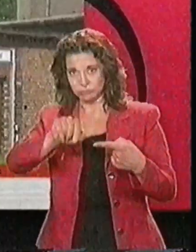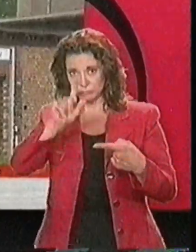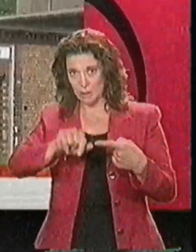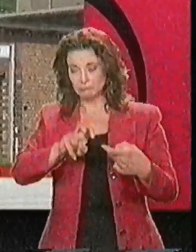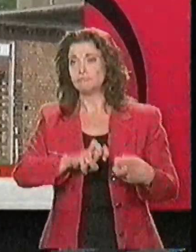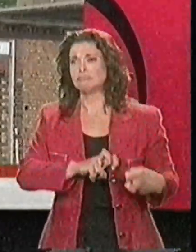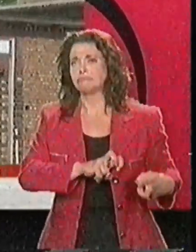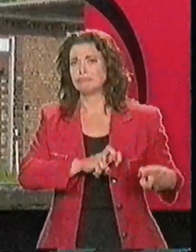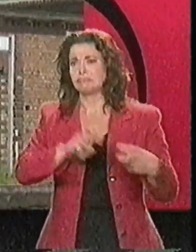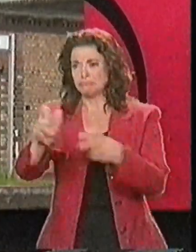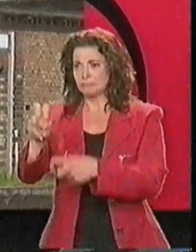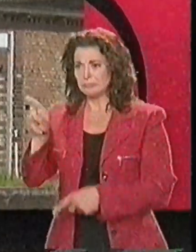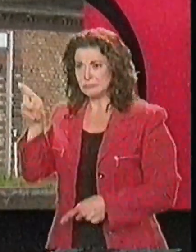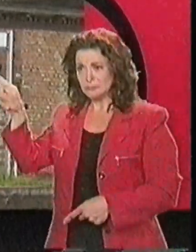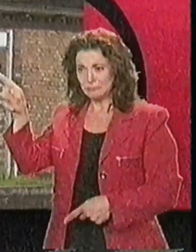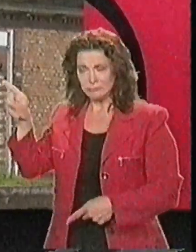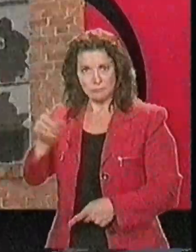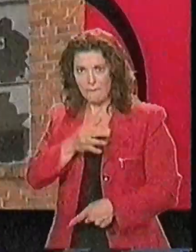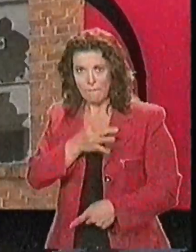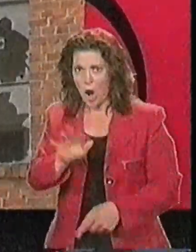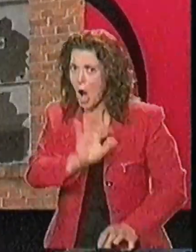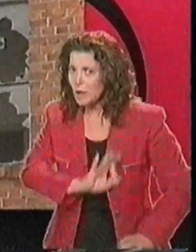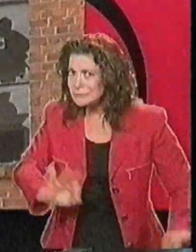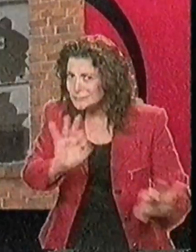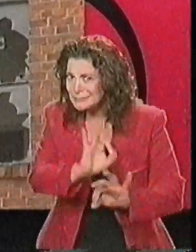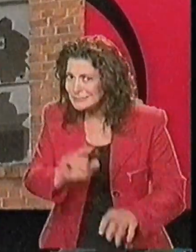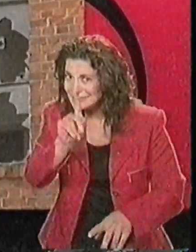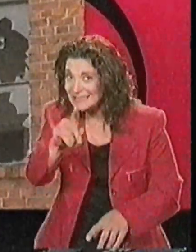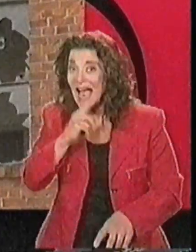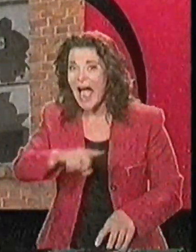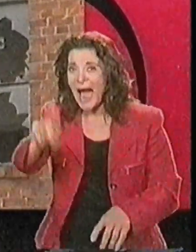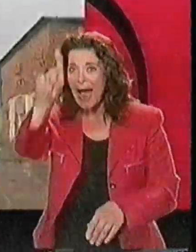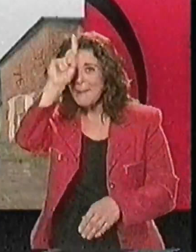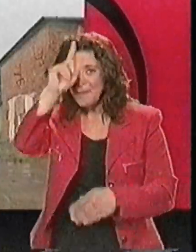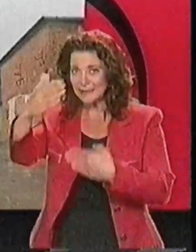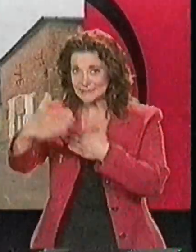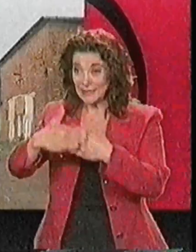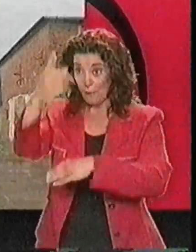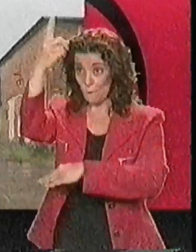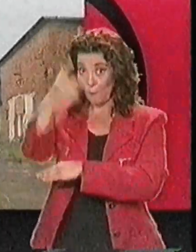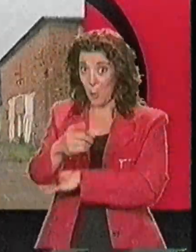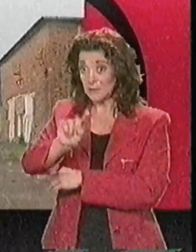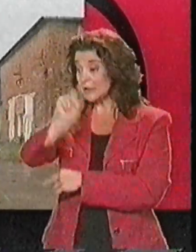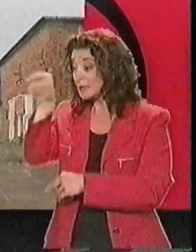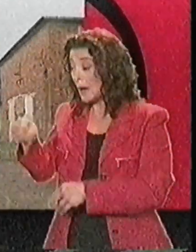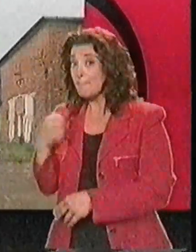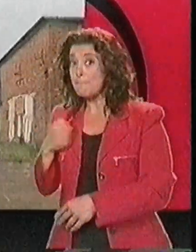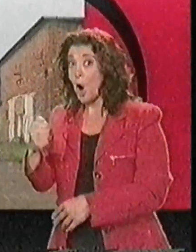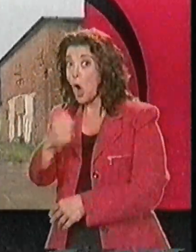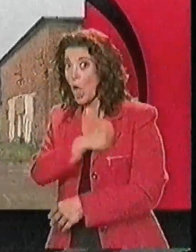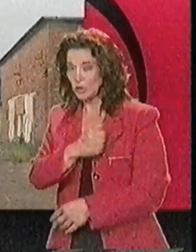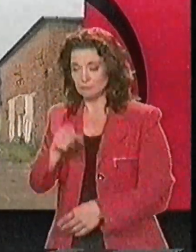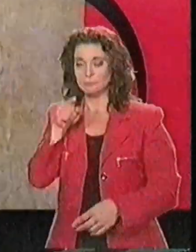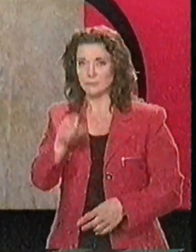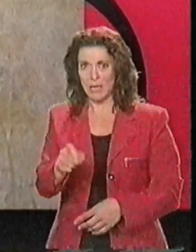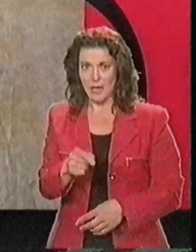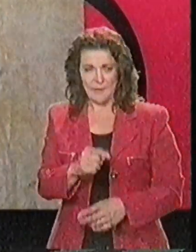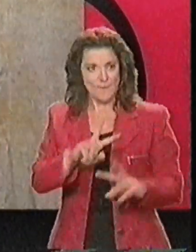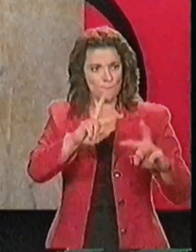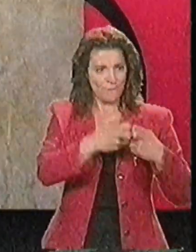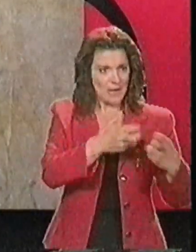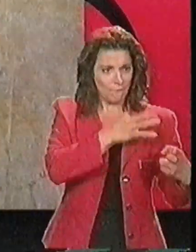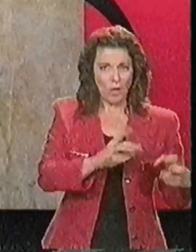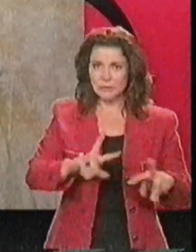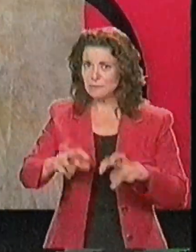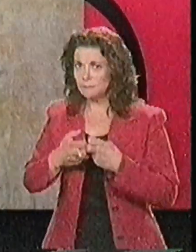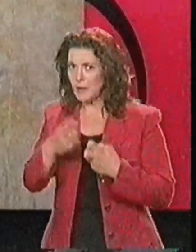et oui, nous ne sommes pas en France, mais bien en Allemagne, tout près de la frontière polonaise. et les deux villes n'ont vraiment rien en commun. En